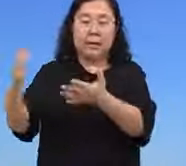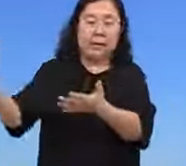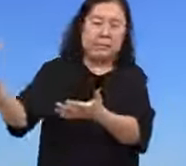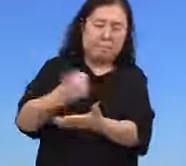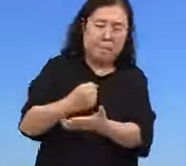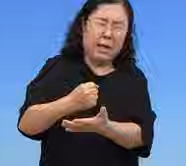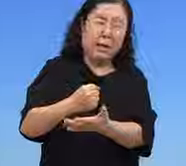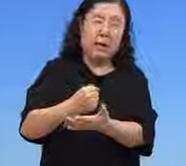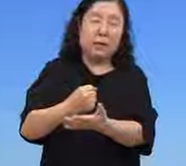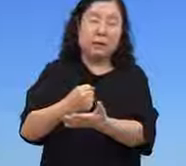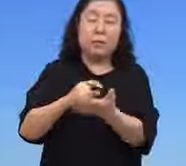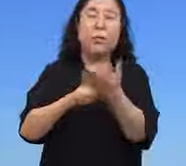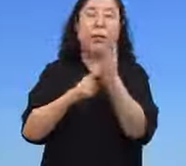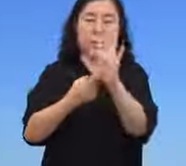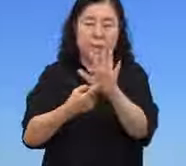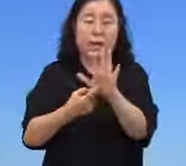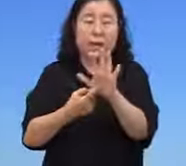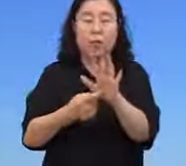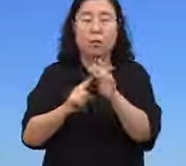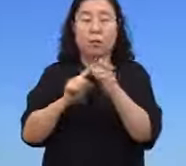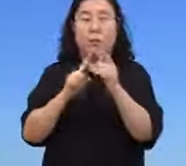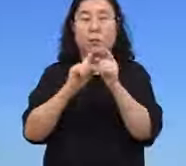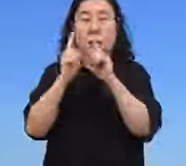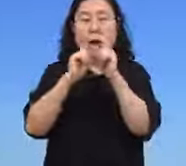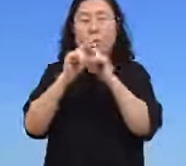좀 통용되는 어떤 표현이라는 거예요.